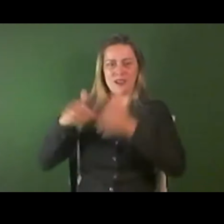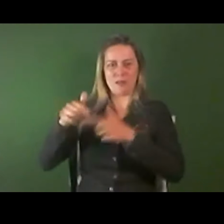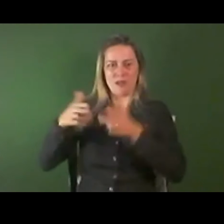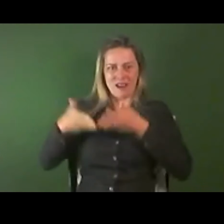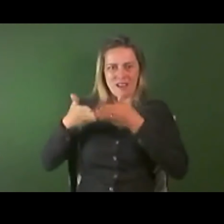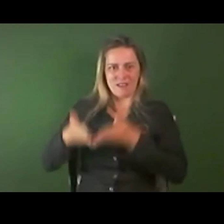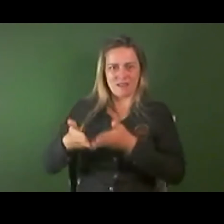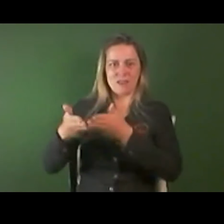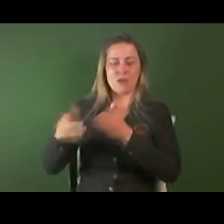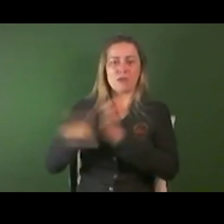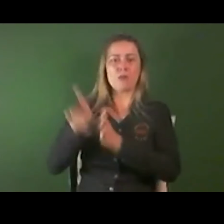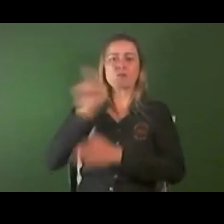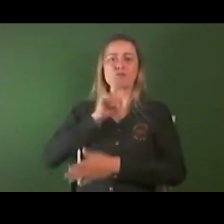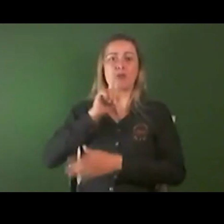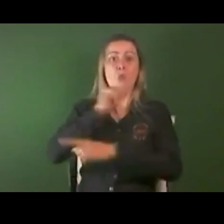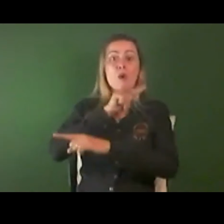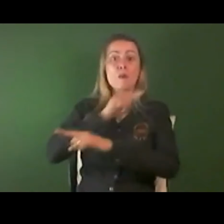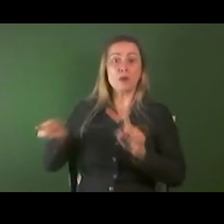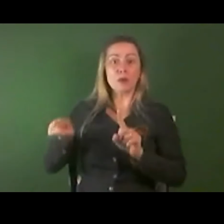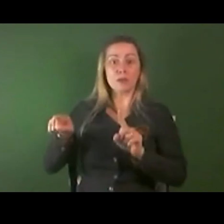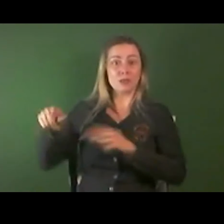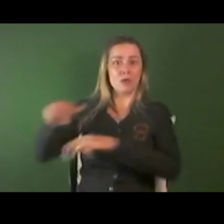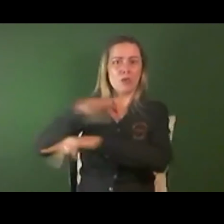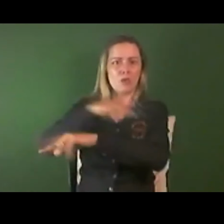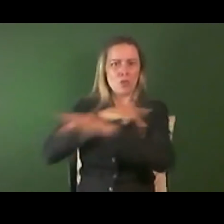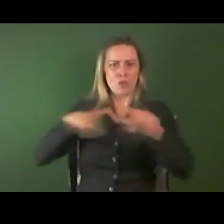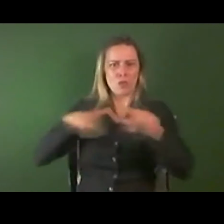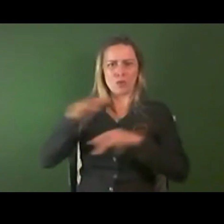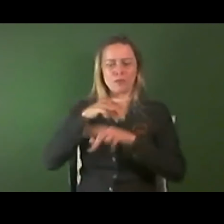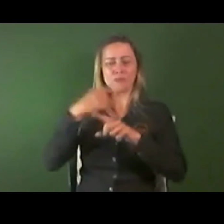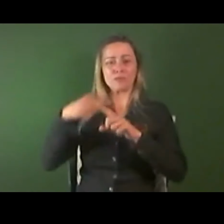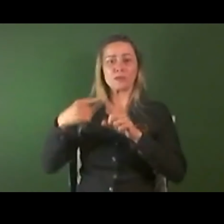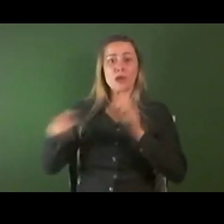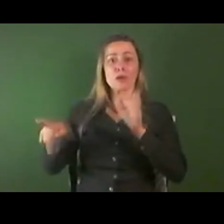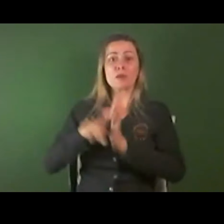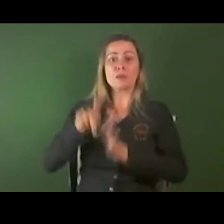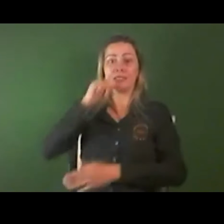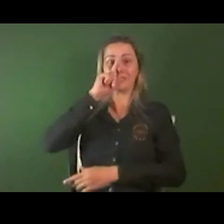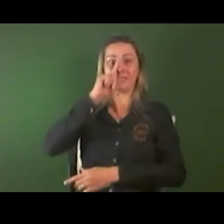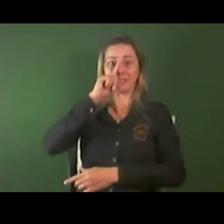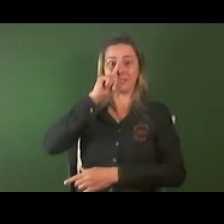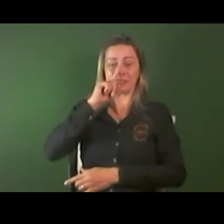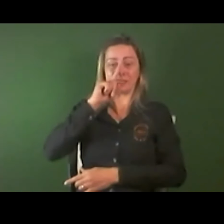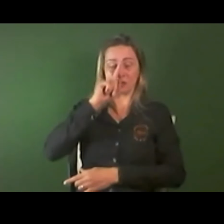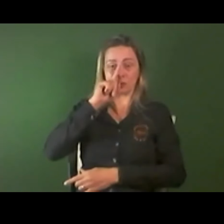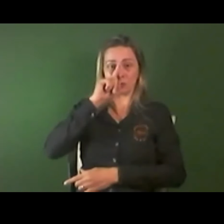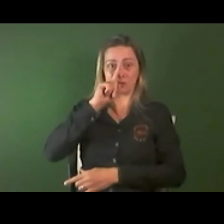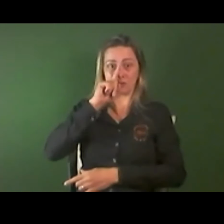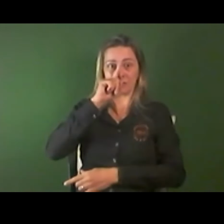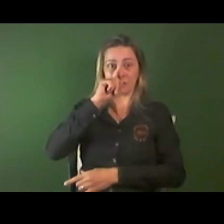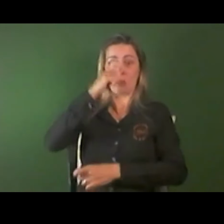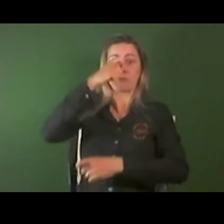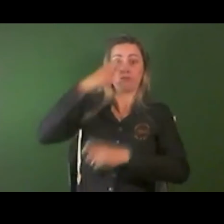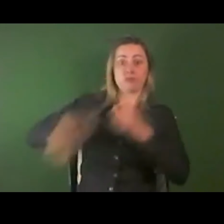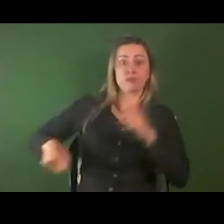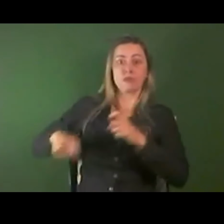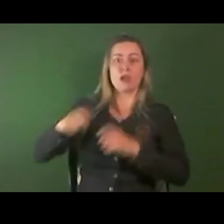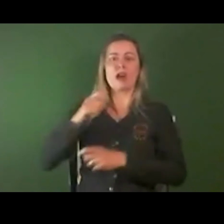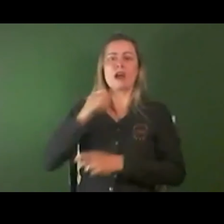Ela era proibida de circular porque ela corria o risco seriamente de ser estuprada. As mulheres